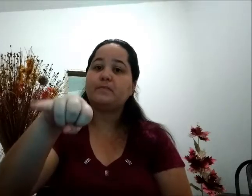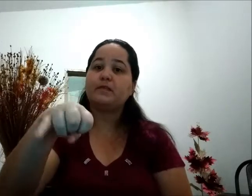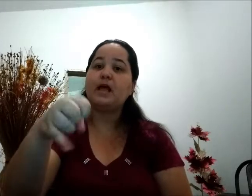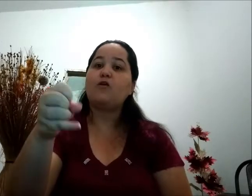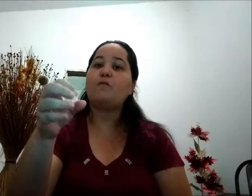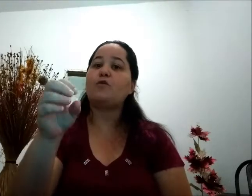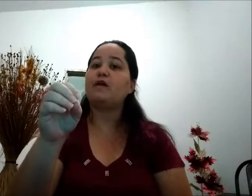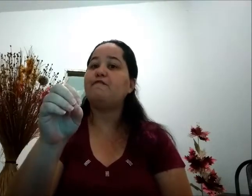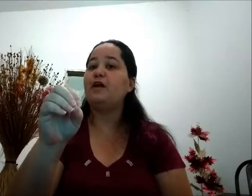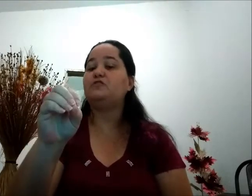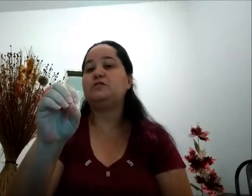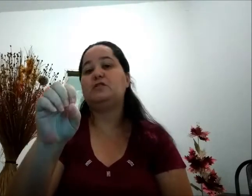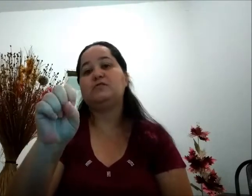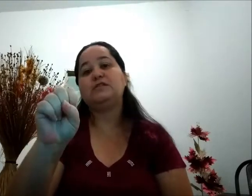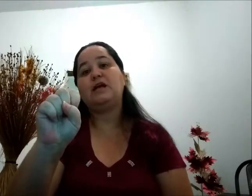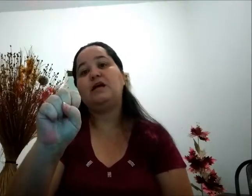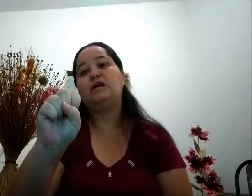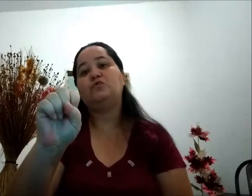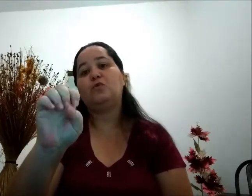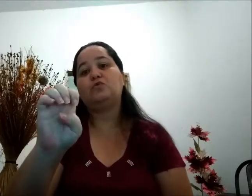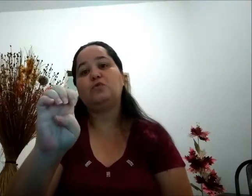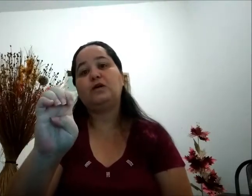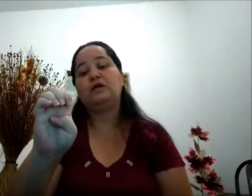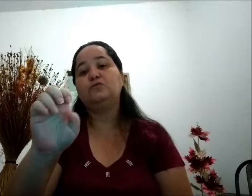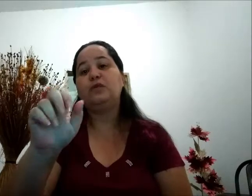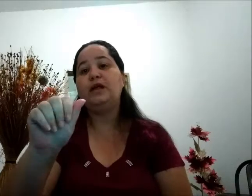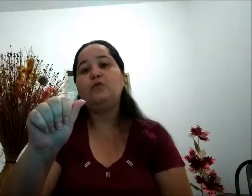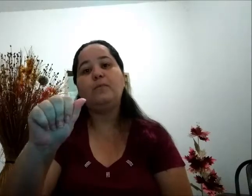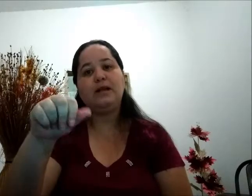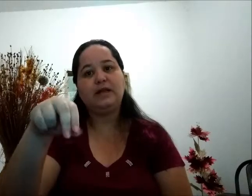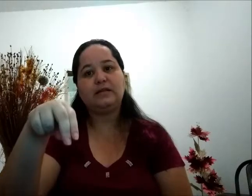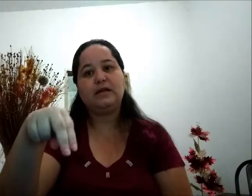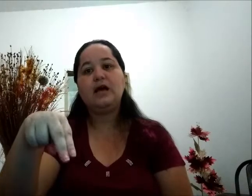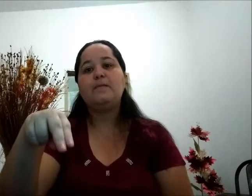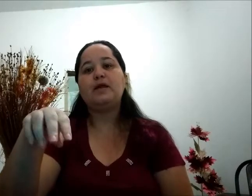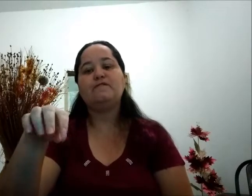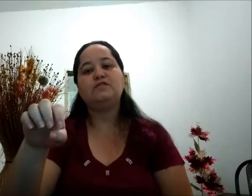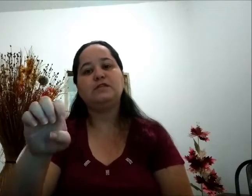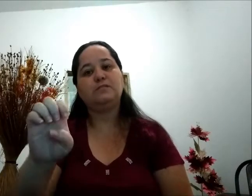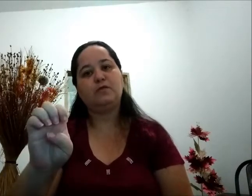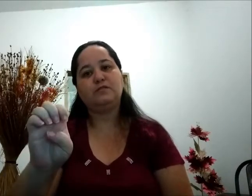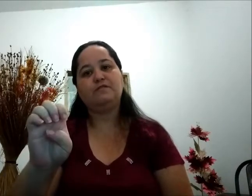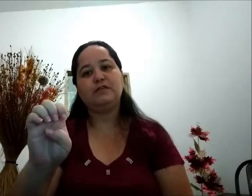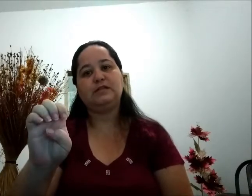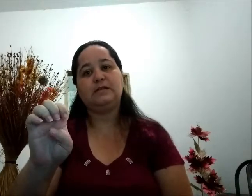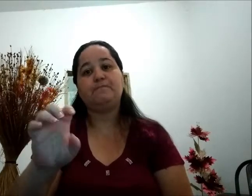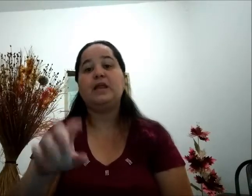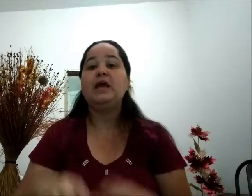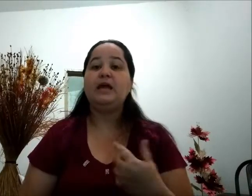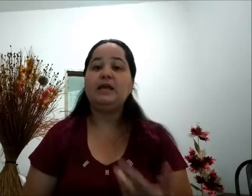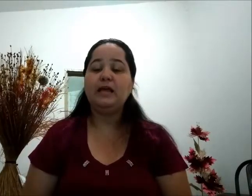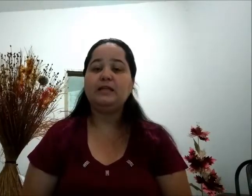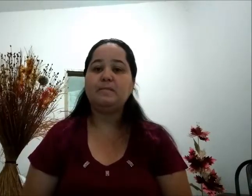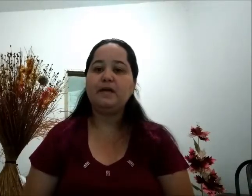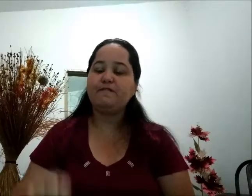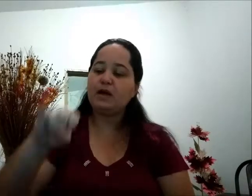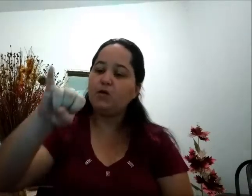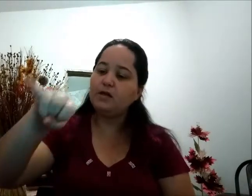né? Como que é feito, se não está errando ou trocando nenhuma letra, para que vocês possam fazer. E nem também ficar olhando